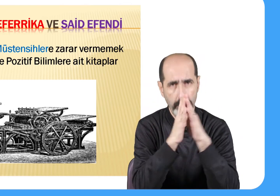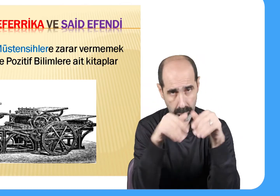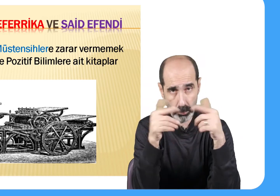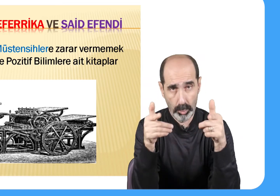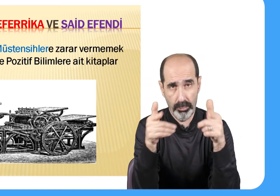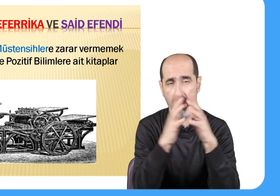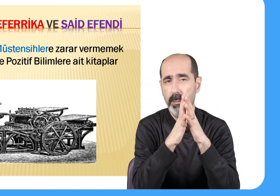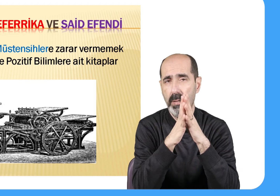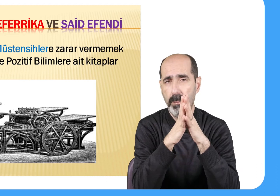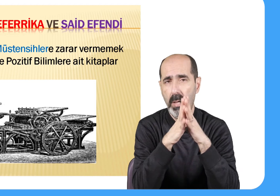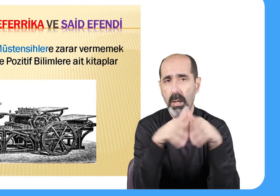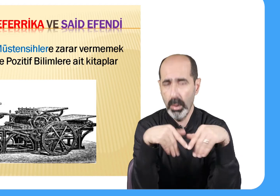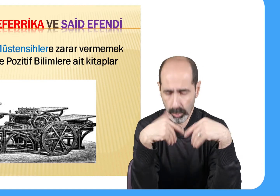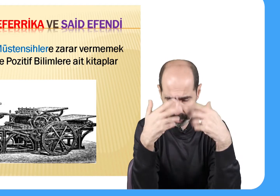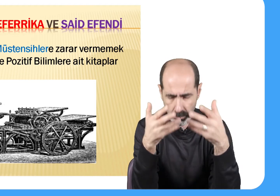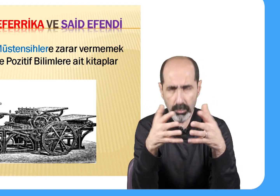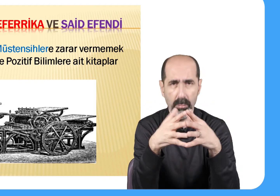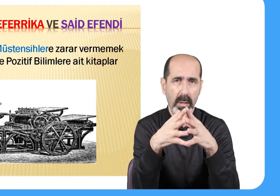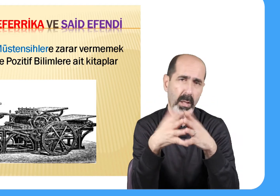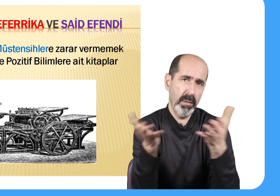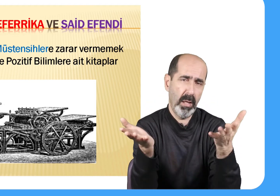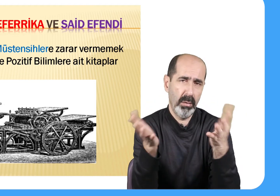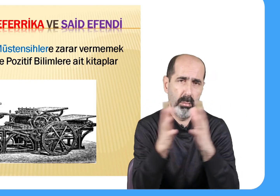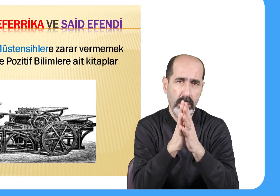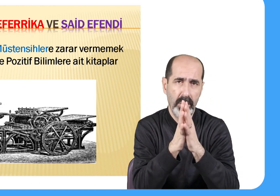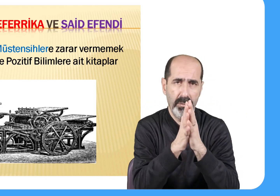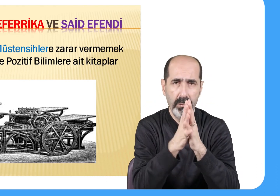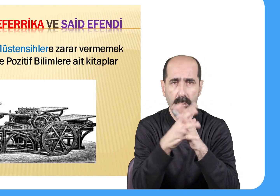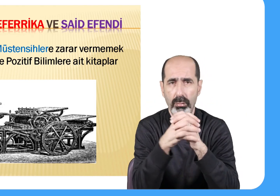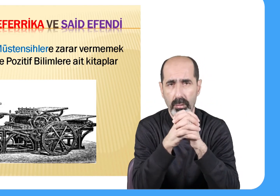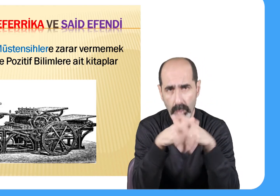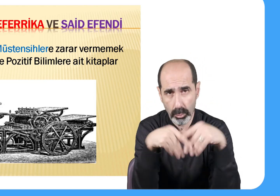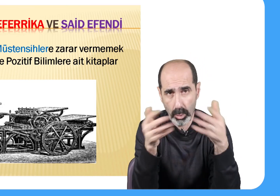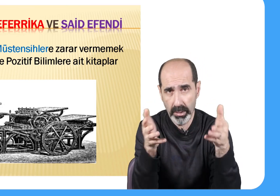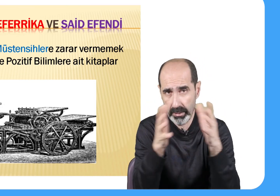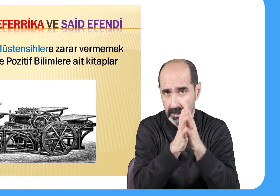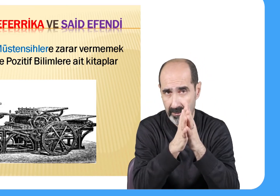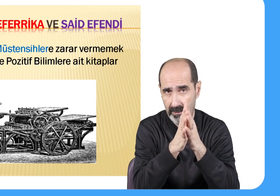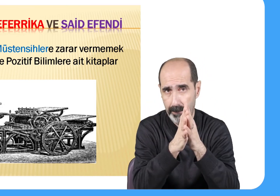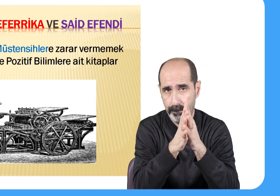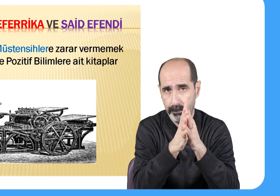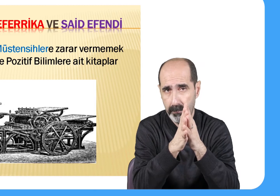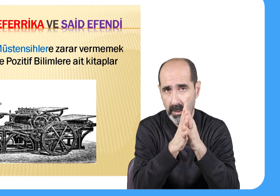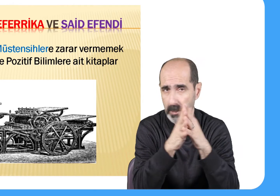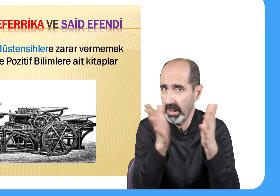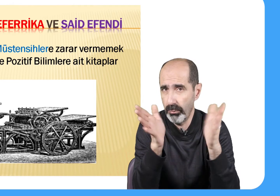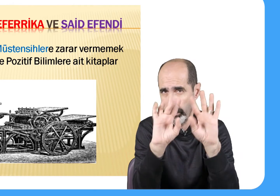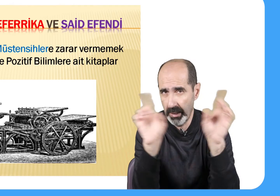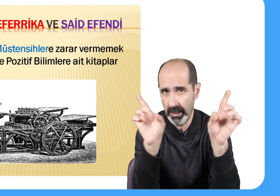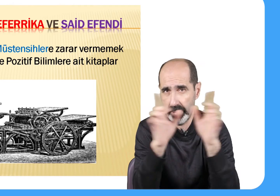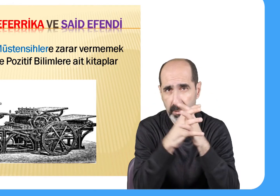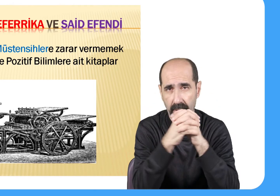kuralım özel bir matbaa Türk Müslümanlar da kullansın düşünün O ana kadar yasaktı